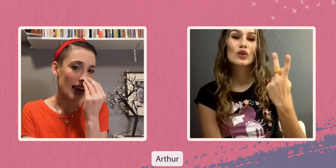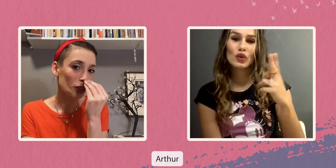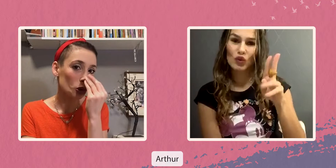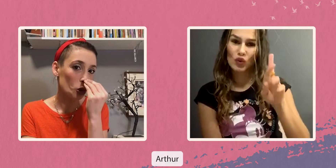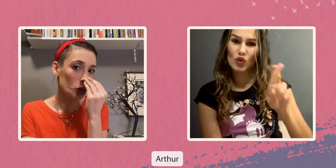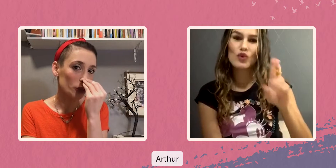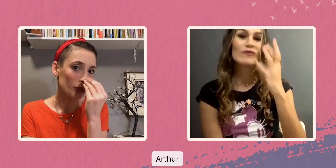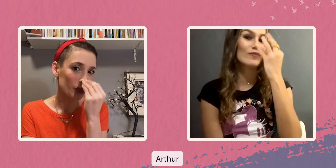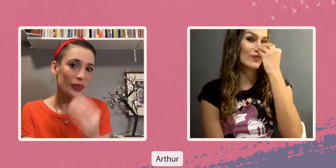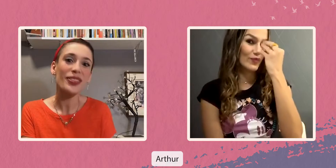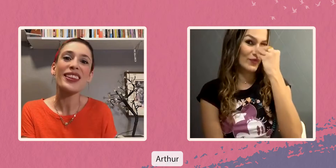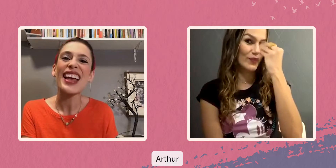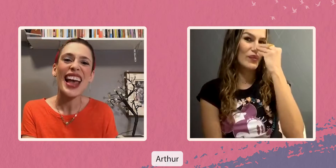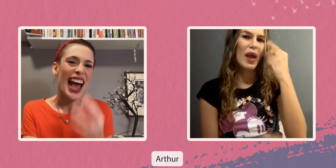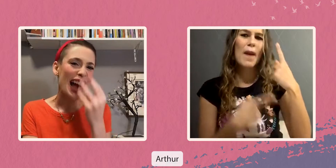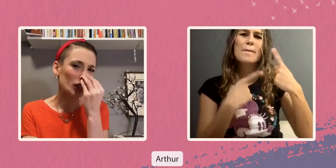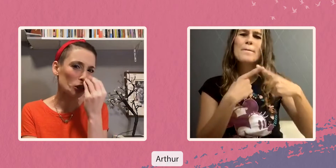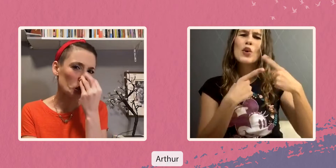Arthur,